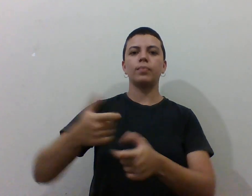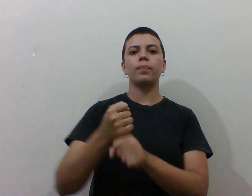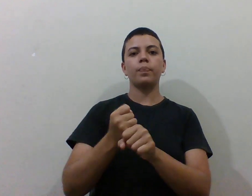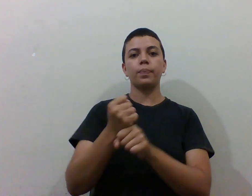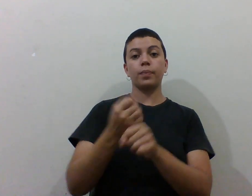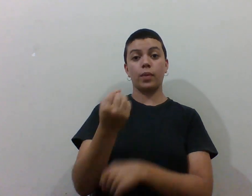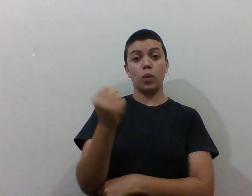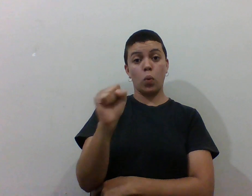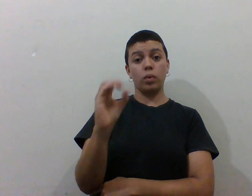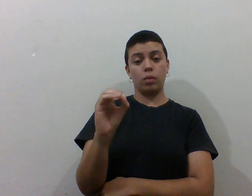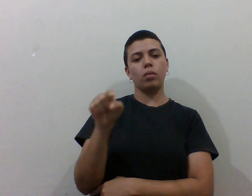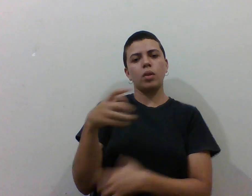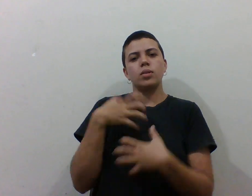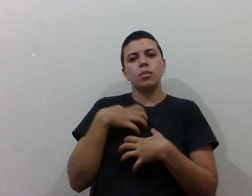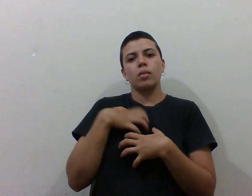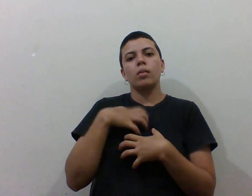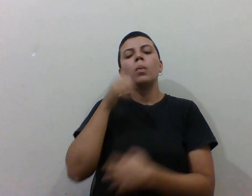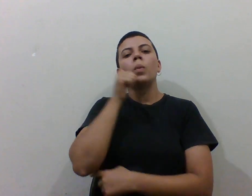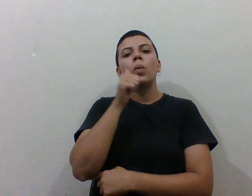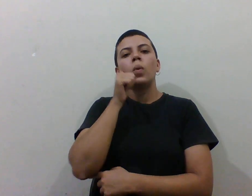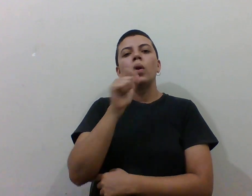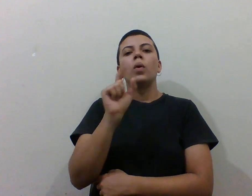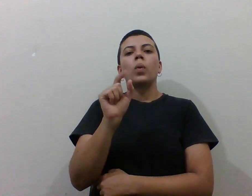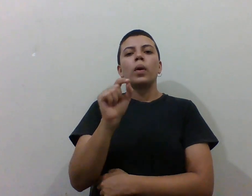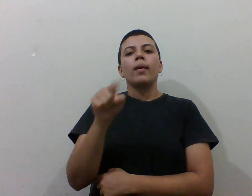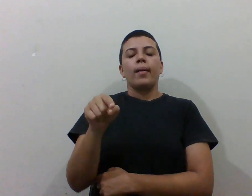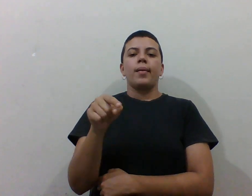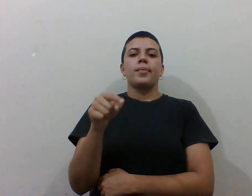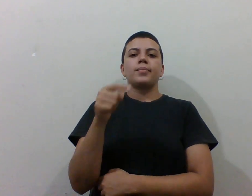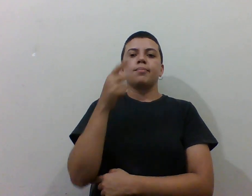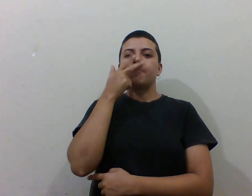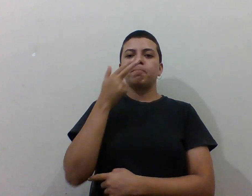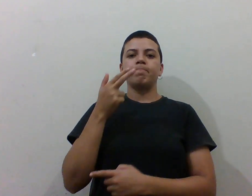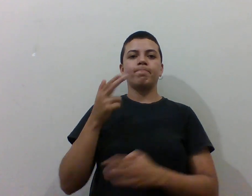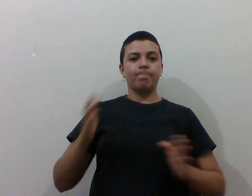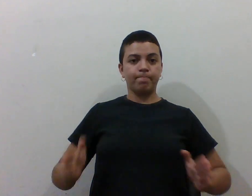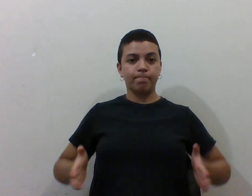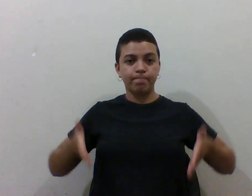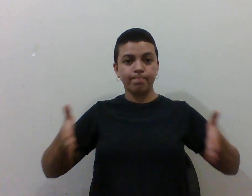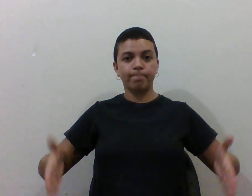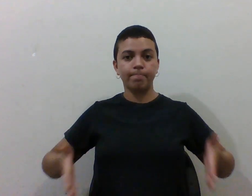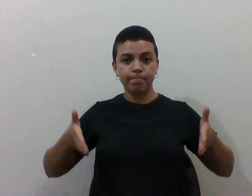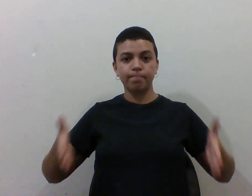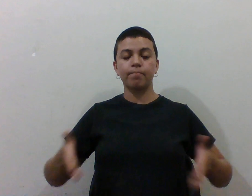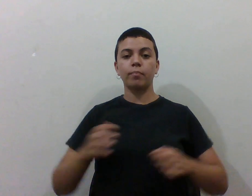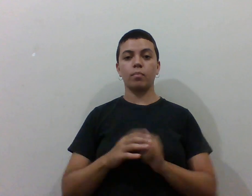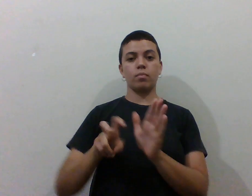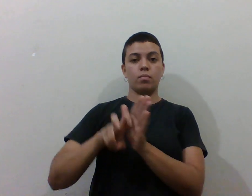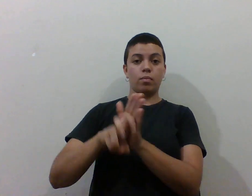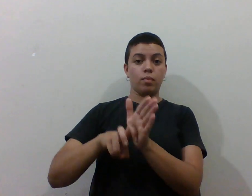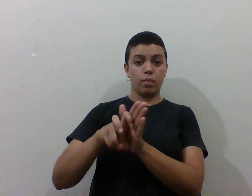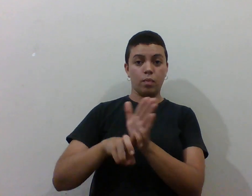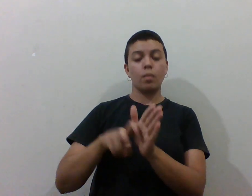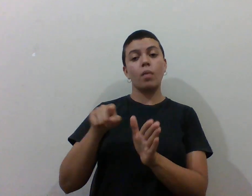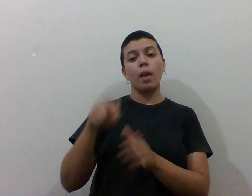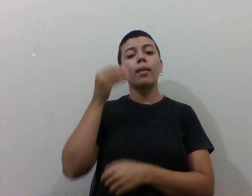cruel, inclusive retirou parcialmente a possibilidade de locomoção, tentou no judiciário brasileiro à época conseguir